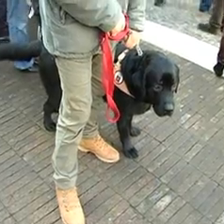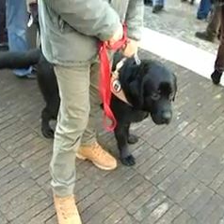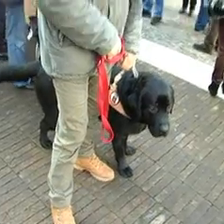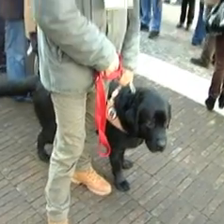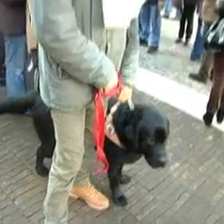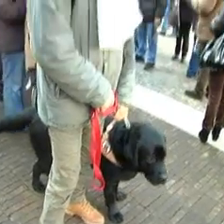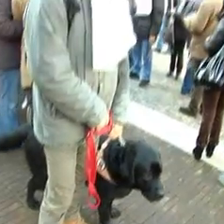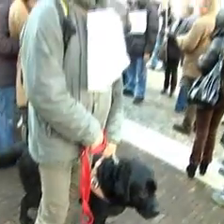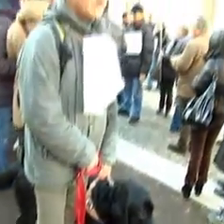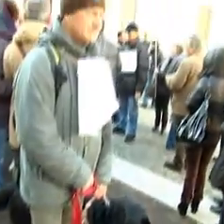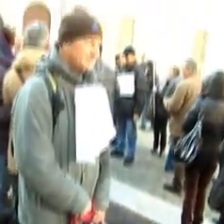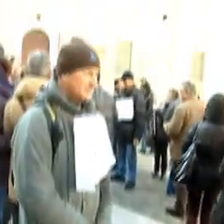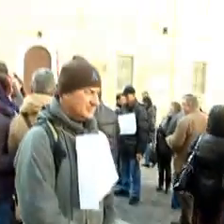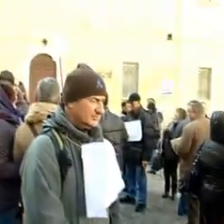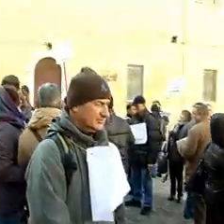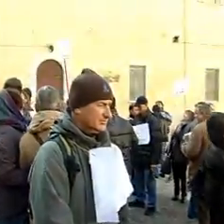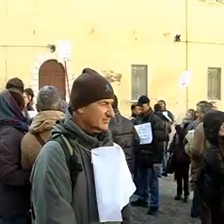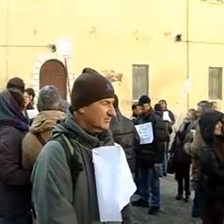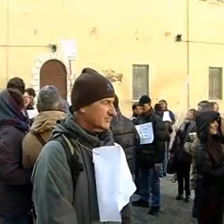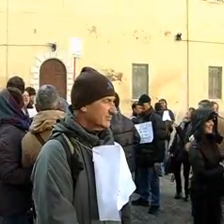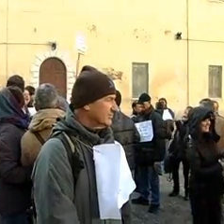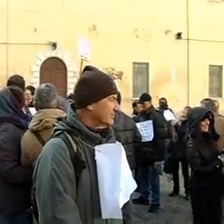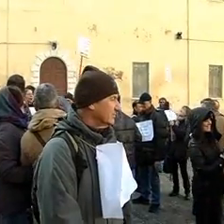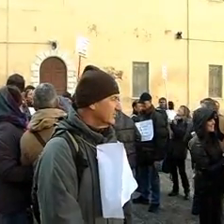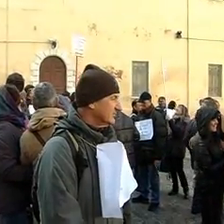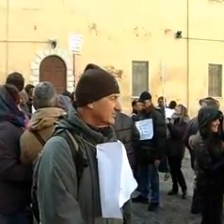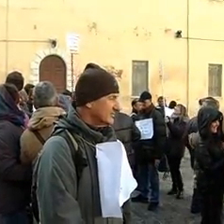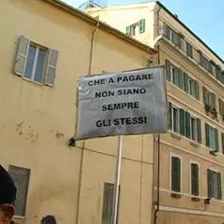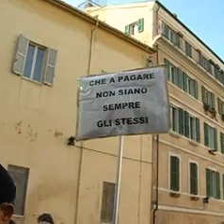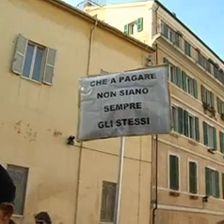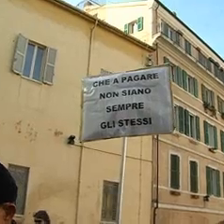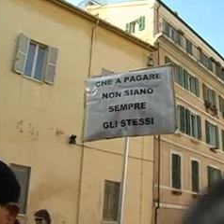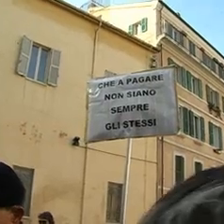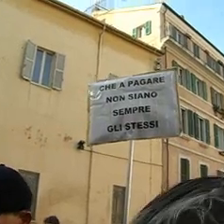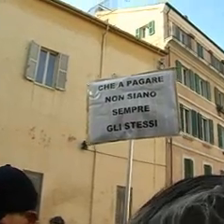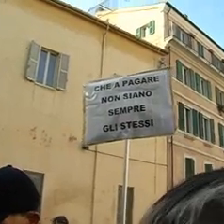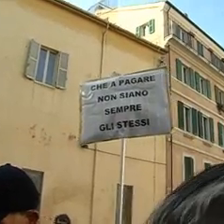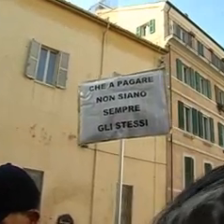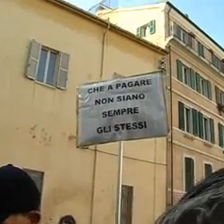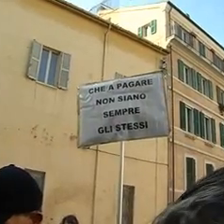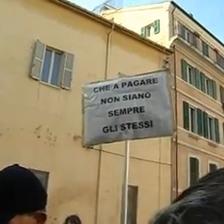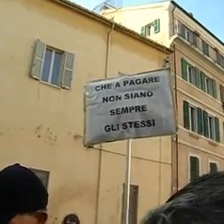lo sanno, il nostro presidente lo sa benissimo. Io personalmente sono andato a chiedere a mani giunte,